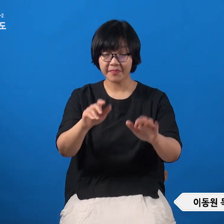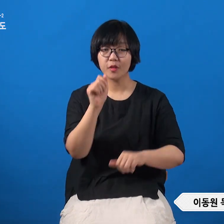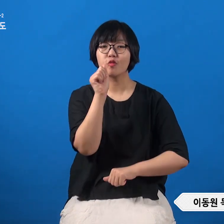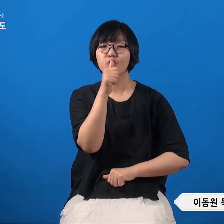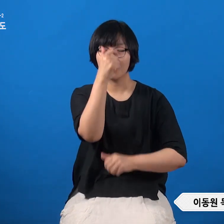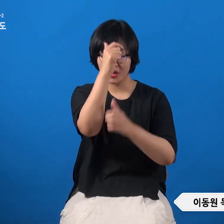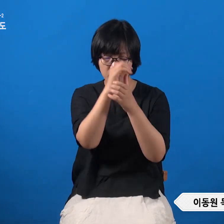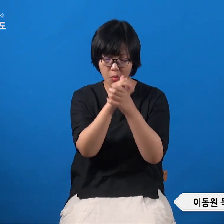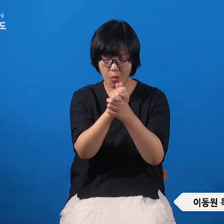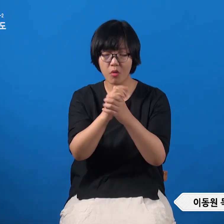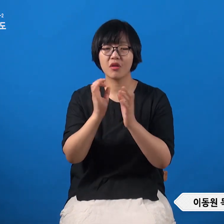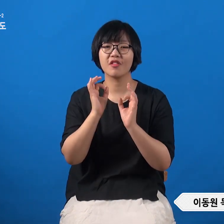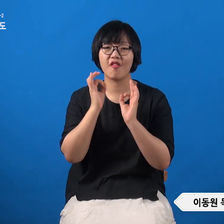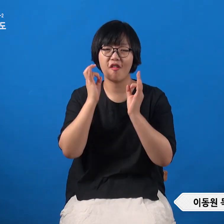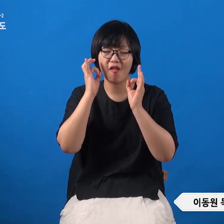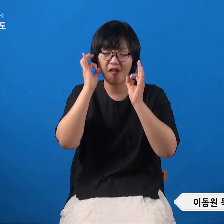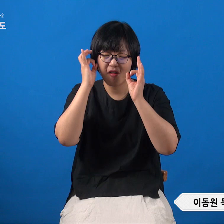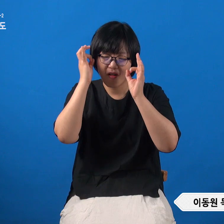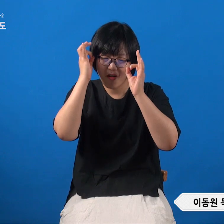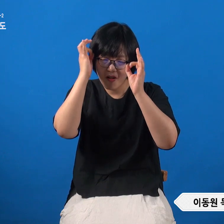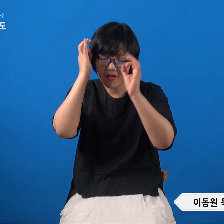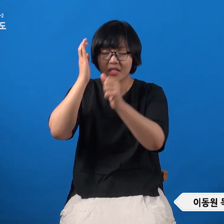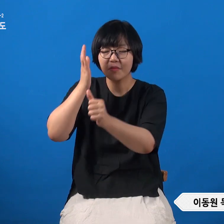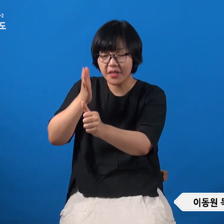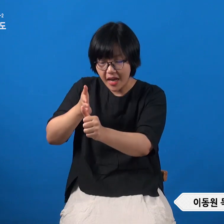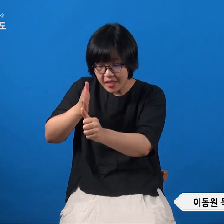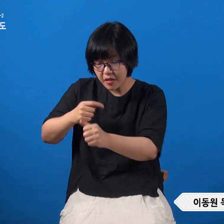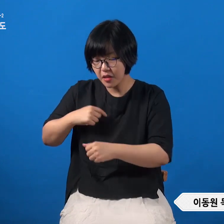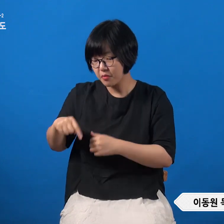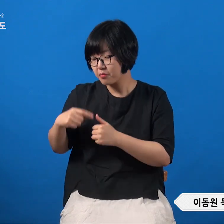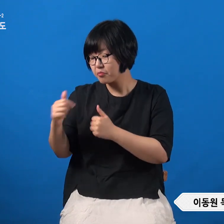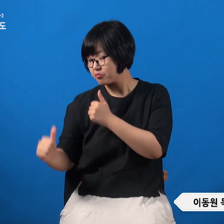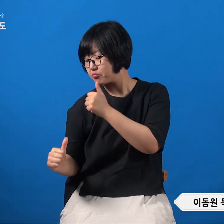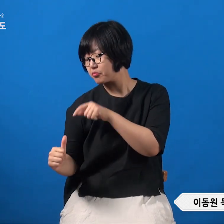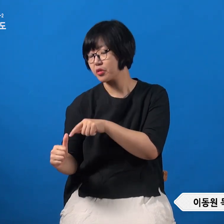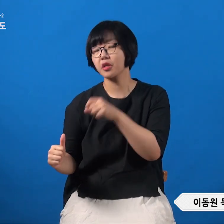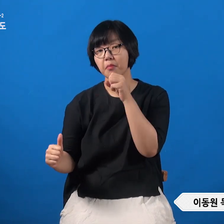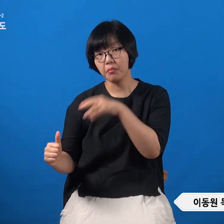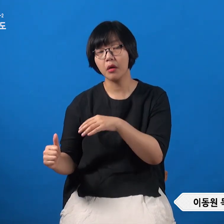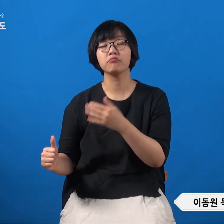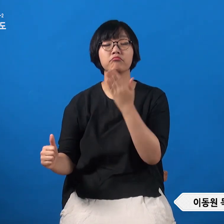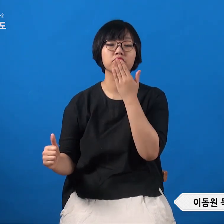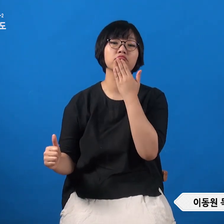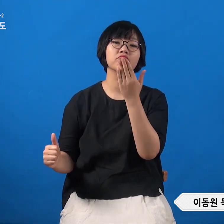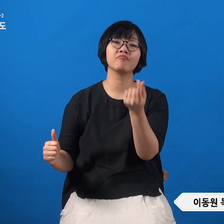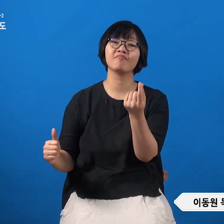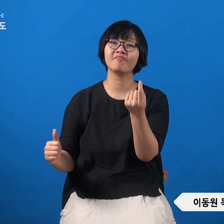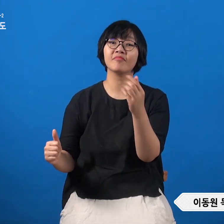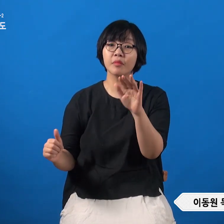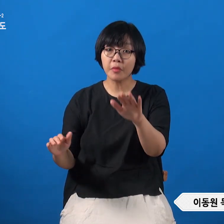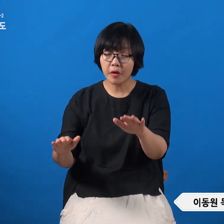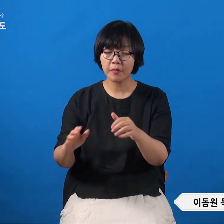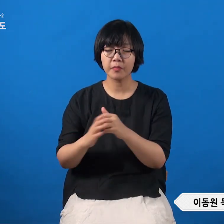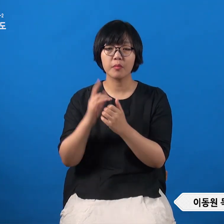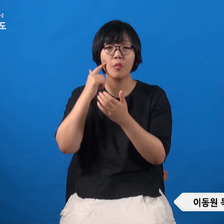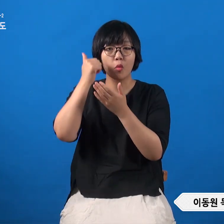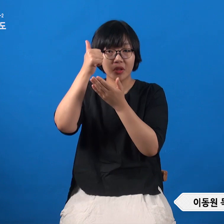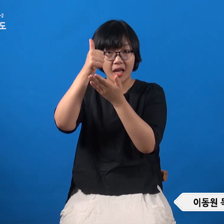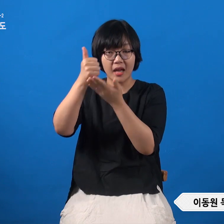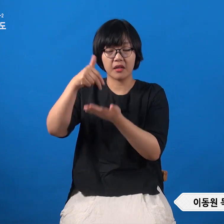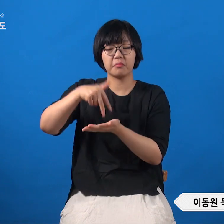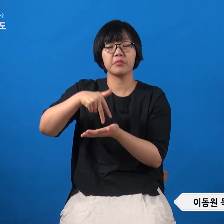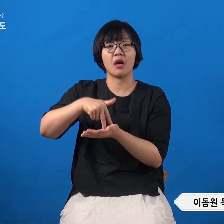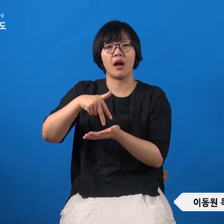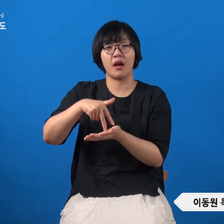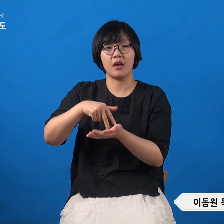중보기도 사역을 열심히 하라고 제 후계자에게 권한다고 하십시다. 그렇다면 목자는